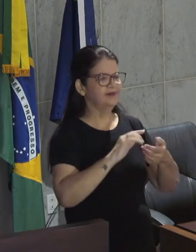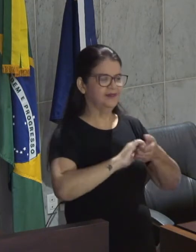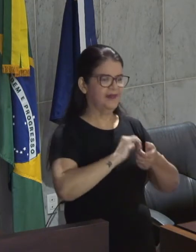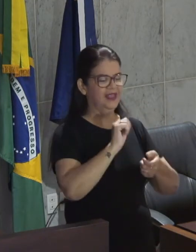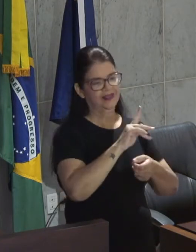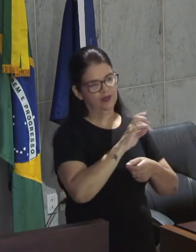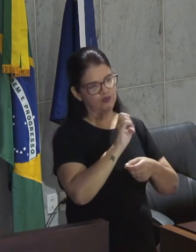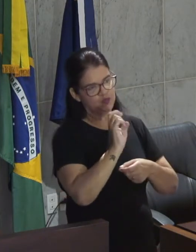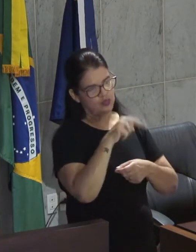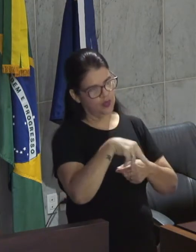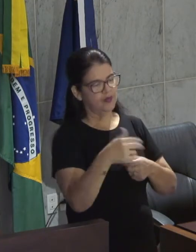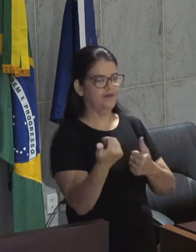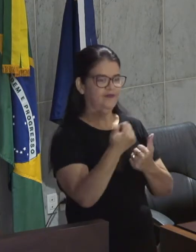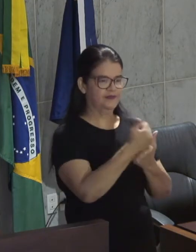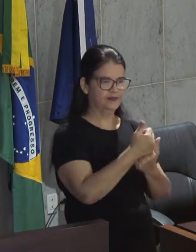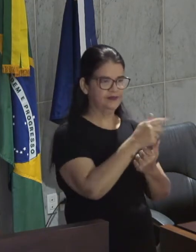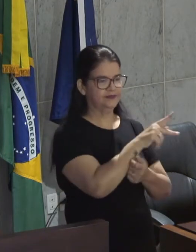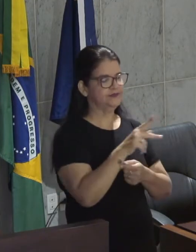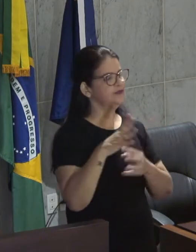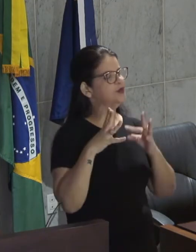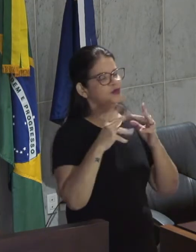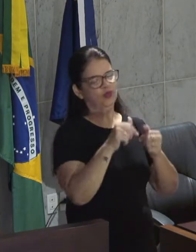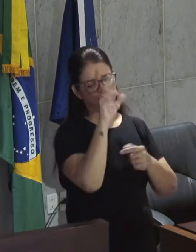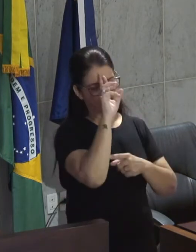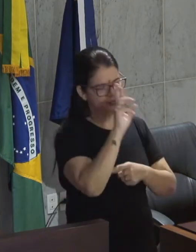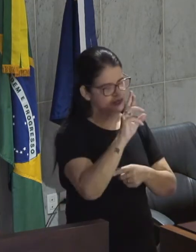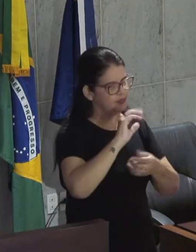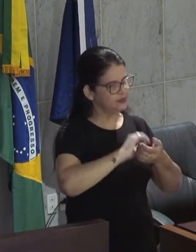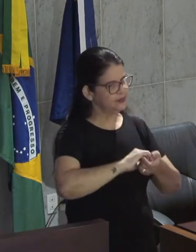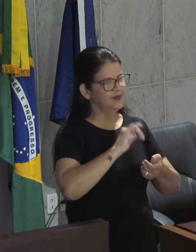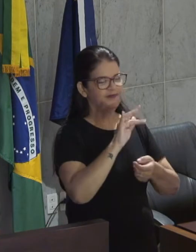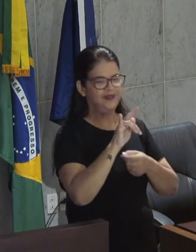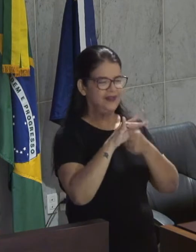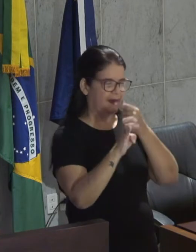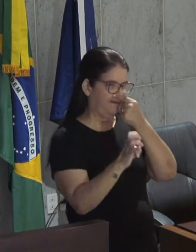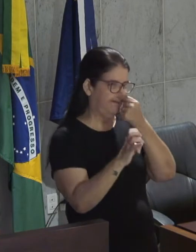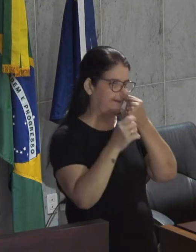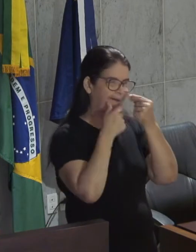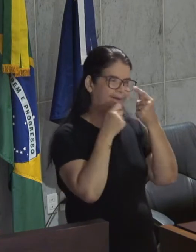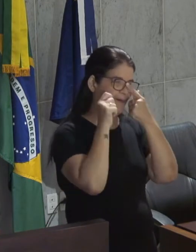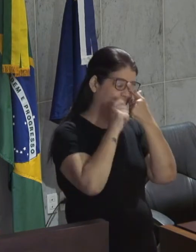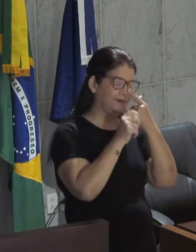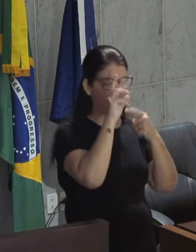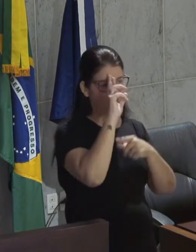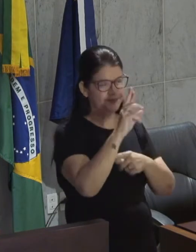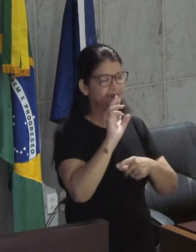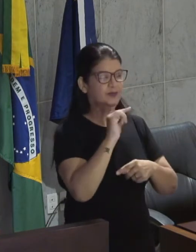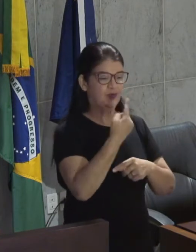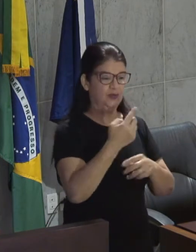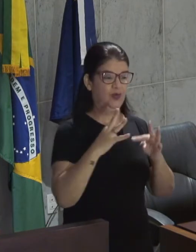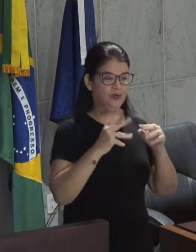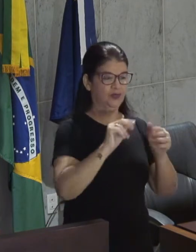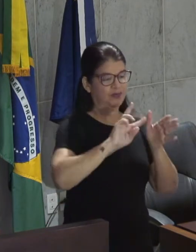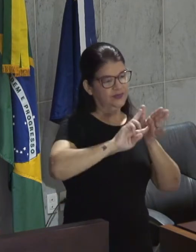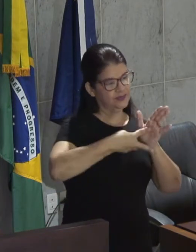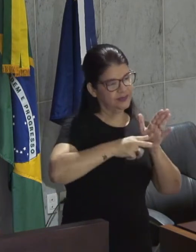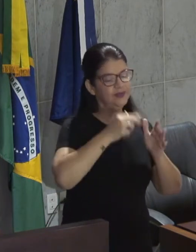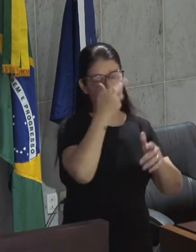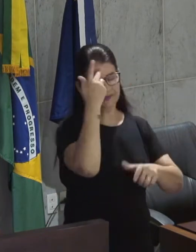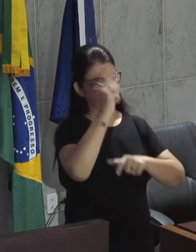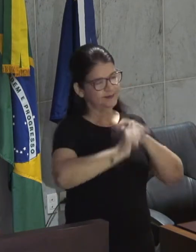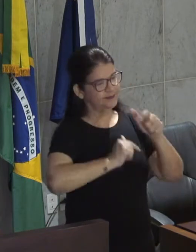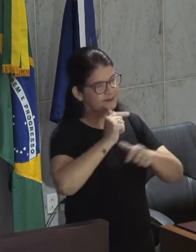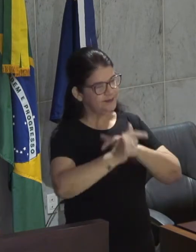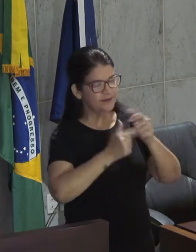Adelso, vice-presidente, cumprimento todos os diretores da FETAP, diretoras, todos os nossos sindicatos de trabalhadores e